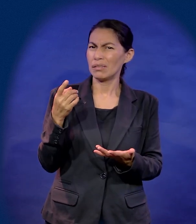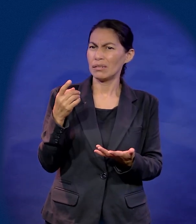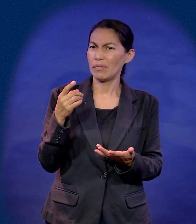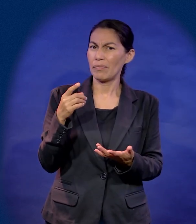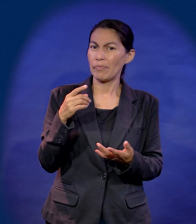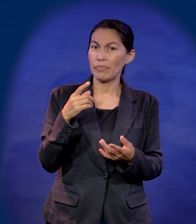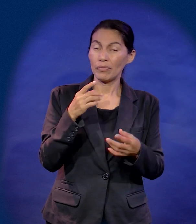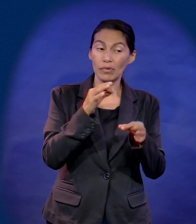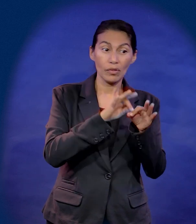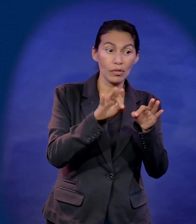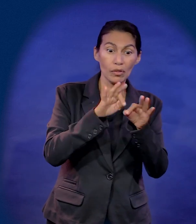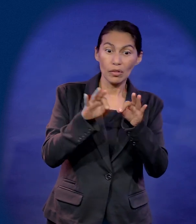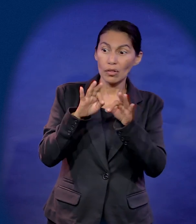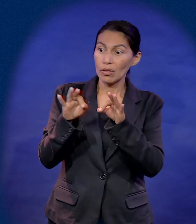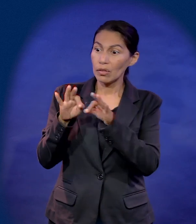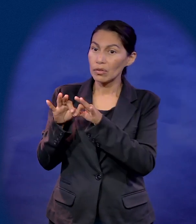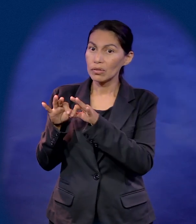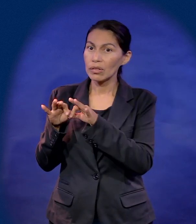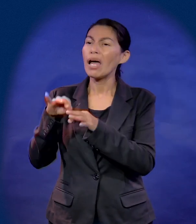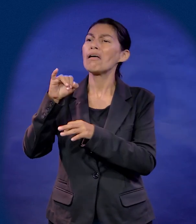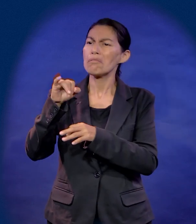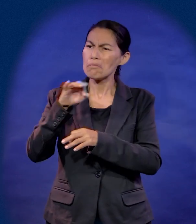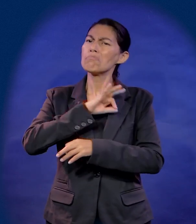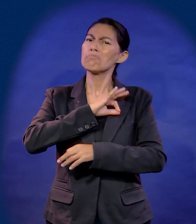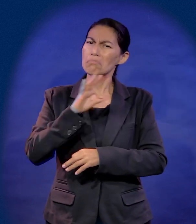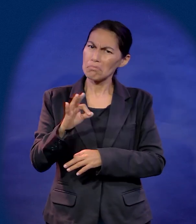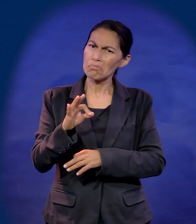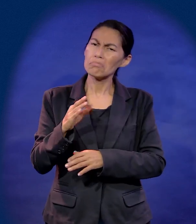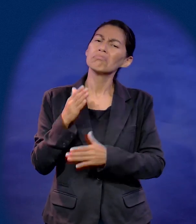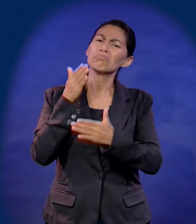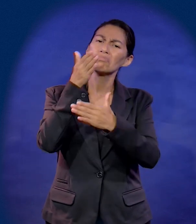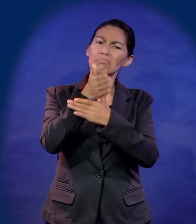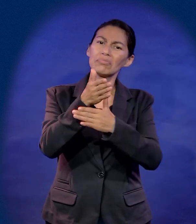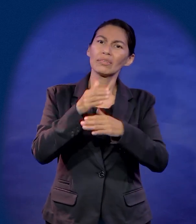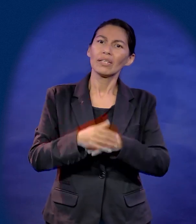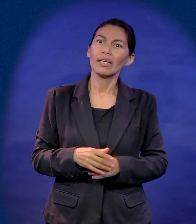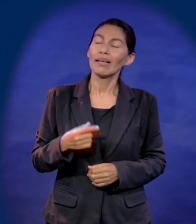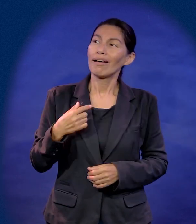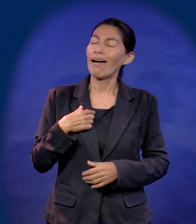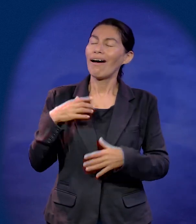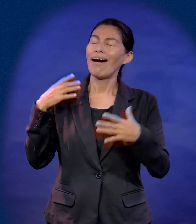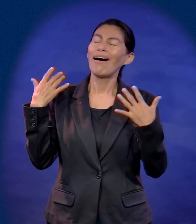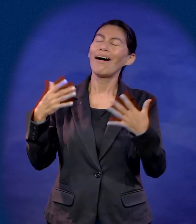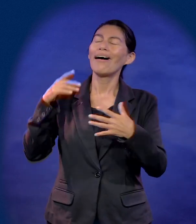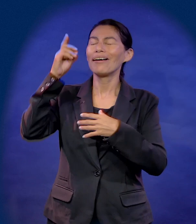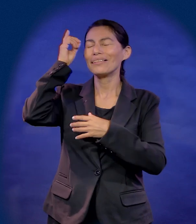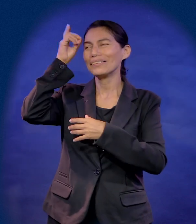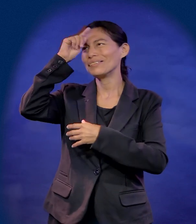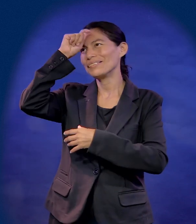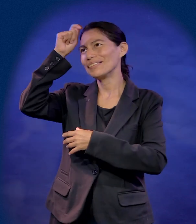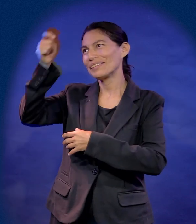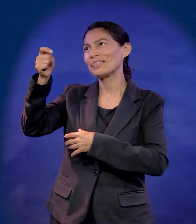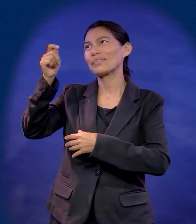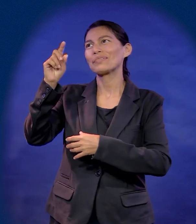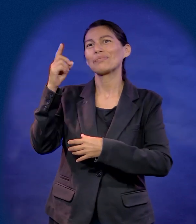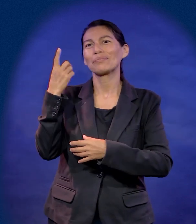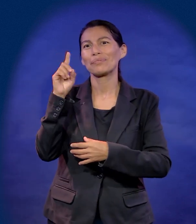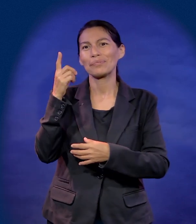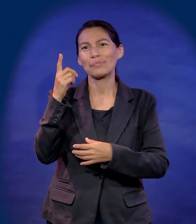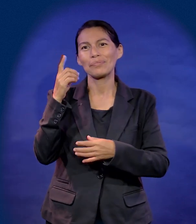diciembre. ¿Diciembre? Y habló con sus tíos, todos los tíos dijeron, hija, en diciembre cuenta con